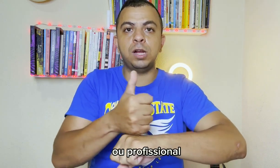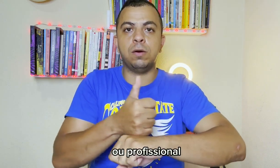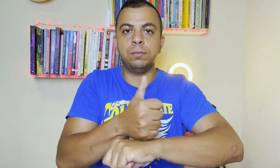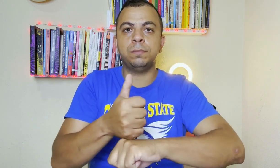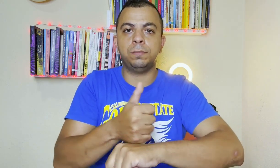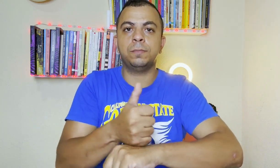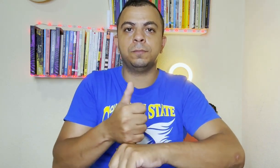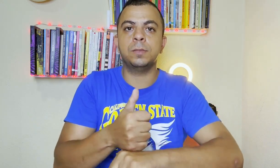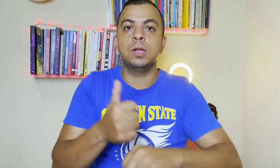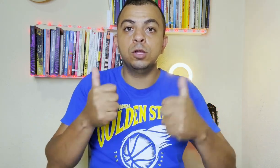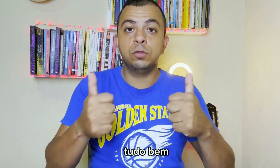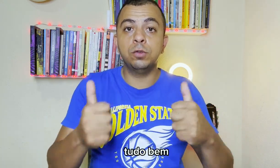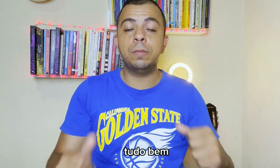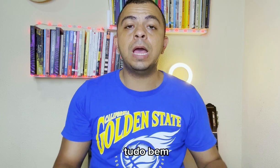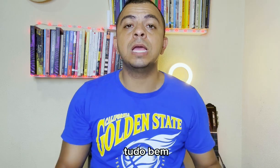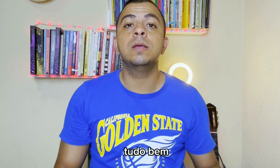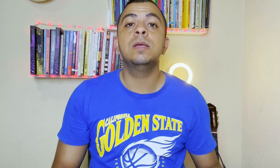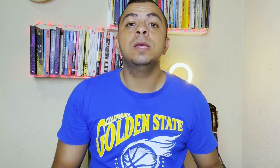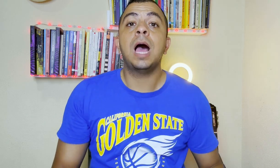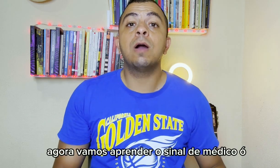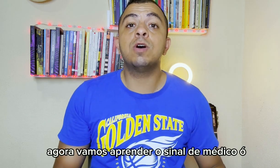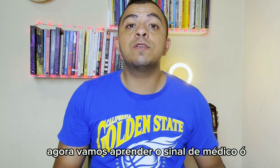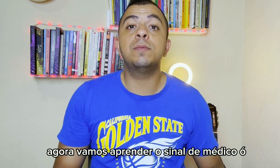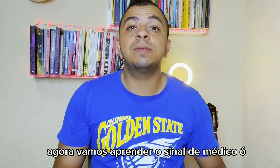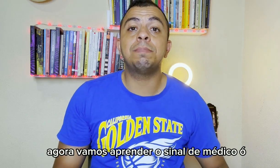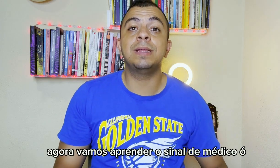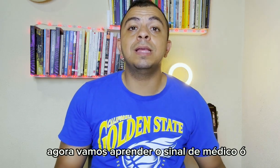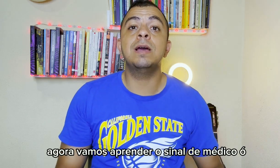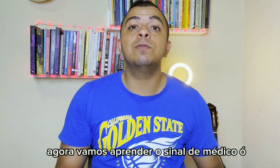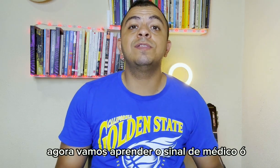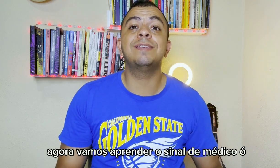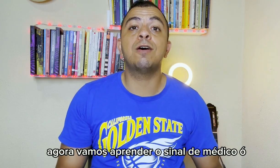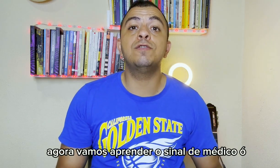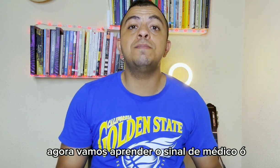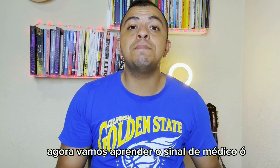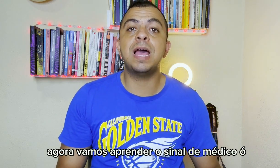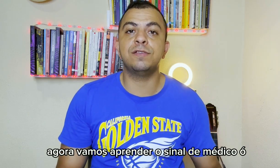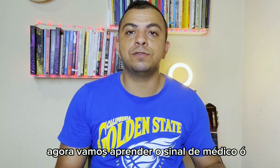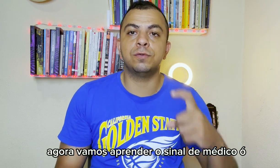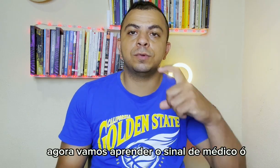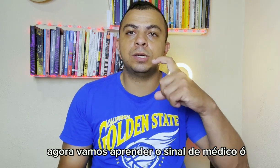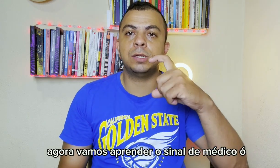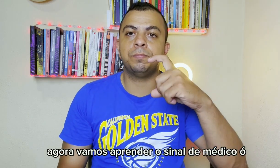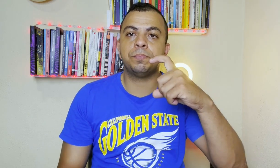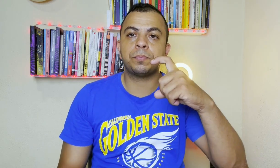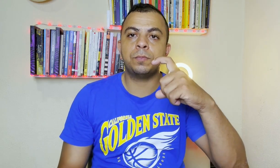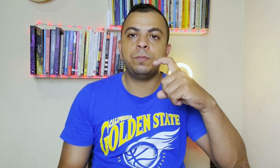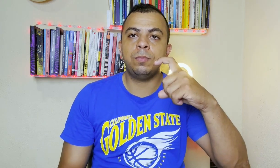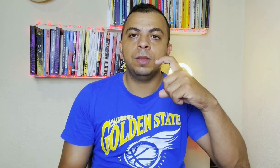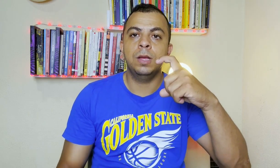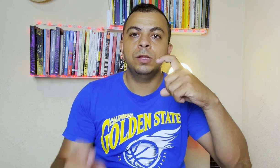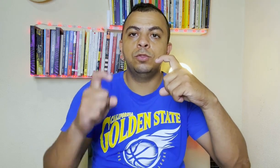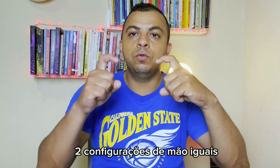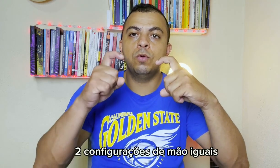profissional. Tudo bem? Agora vamos aprender o sinal de médico. Ó,